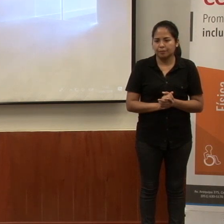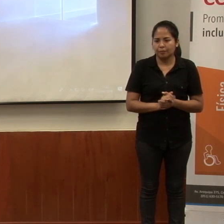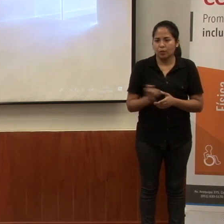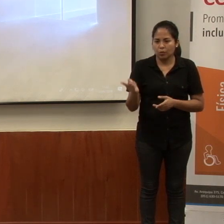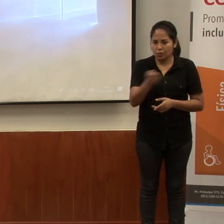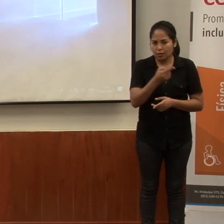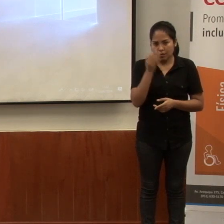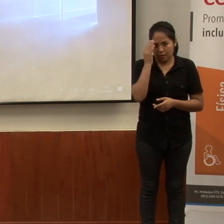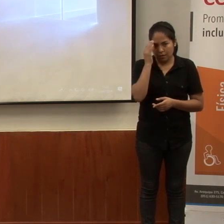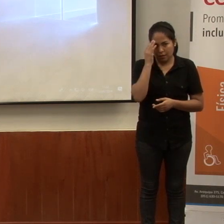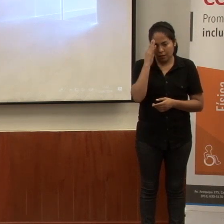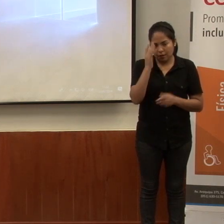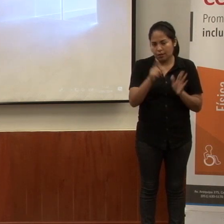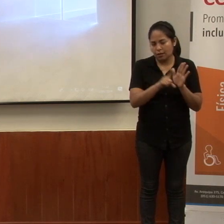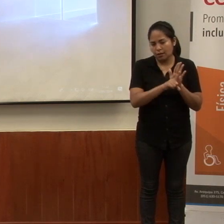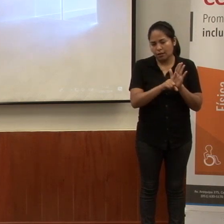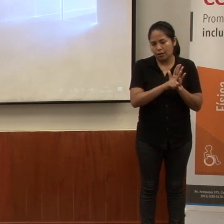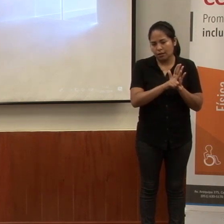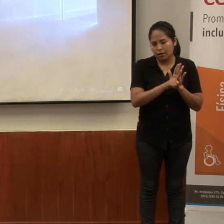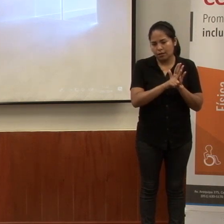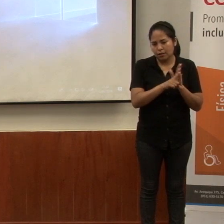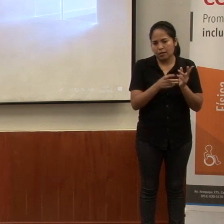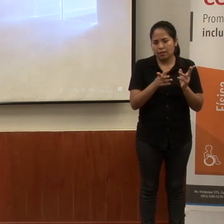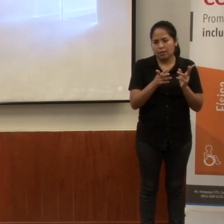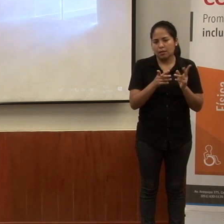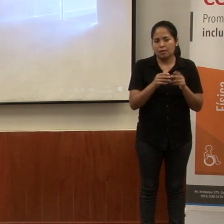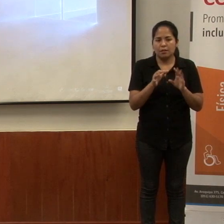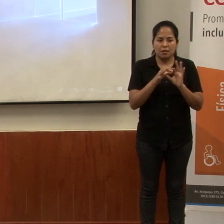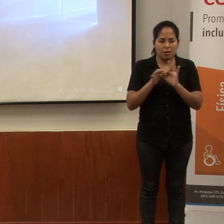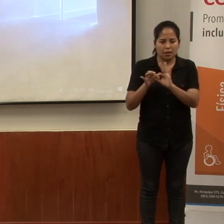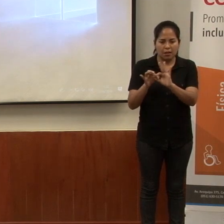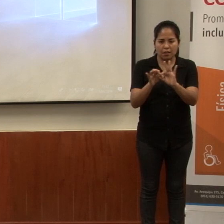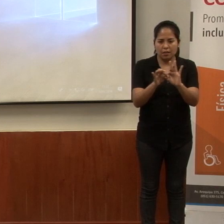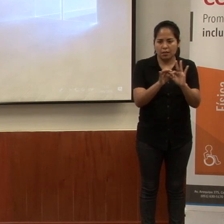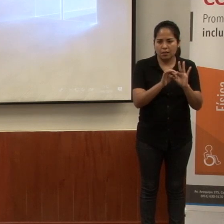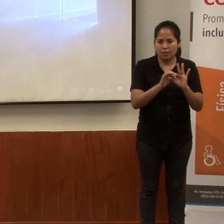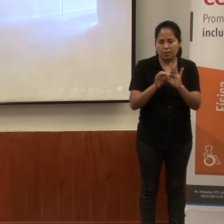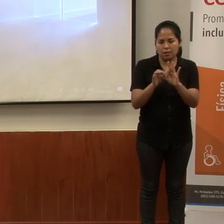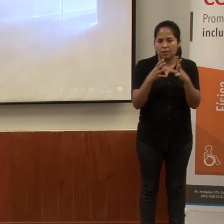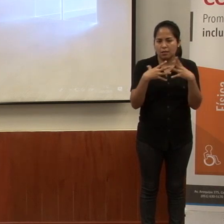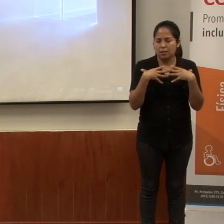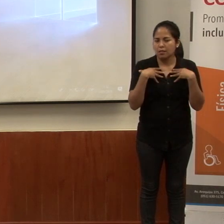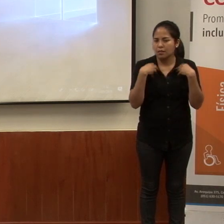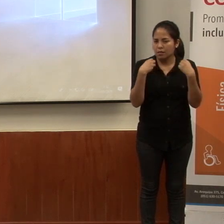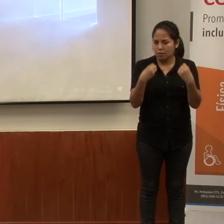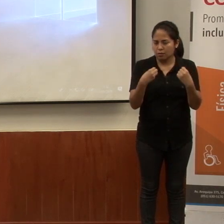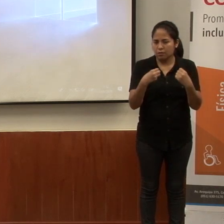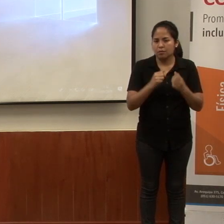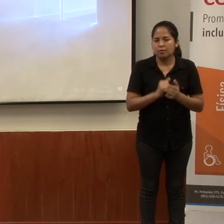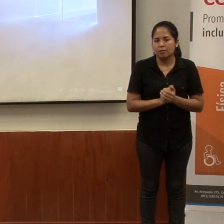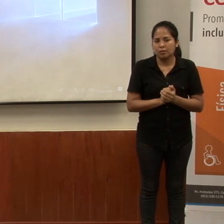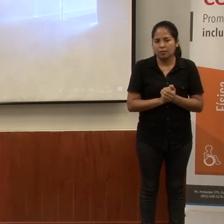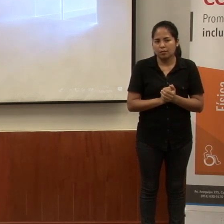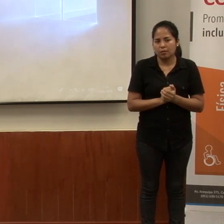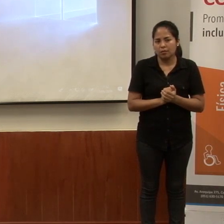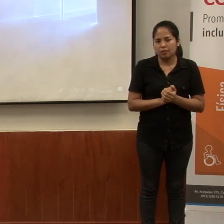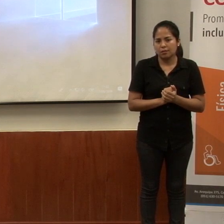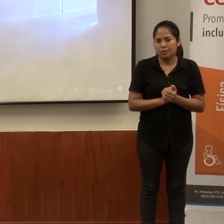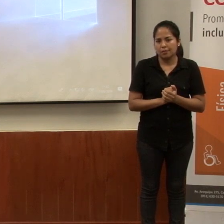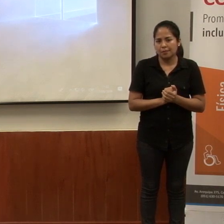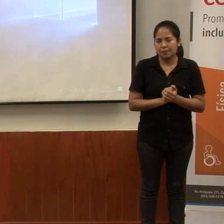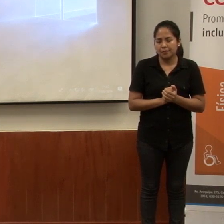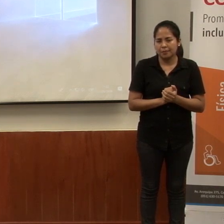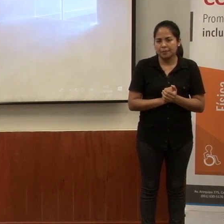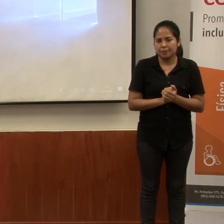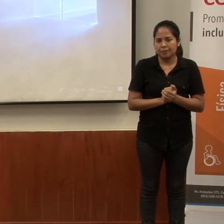ustedes saben que ha salido la Ley de Redes Integradas de Salud. La Ley Integrada de Salud, ¿no? Integrales